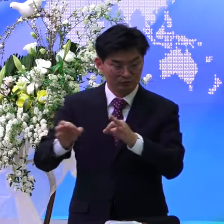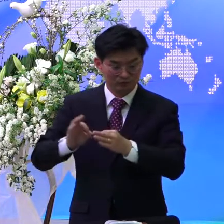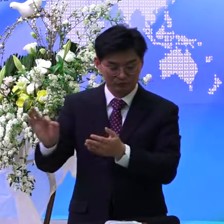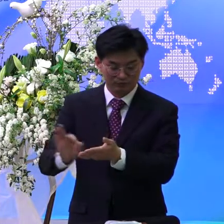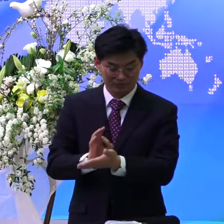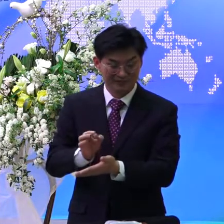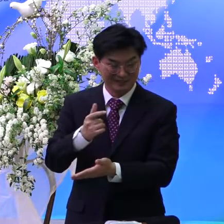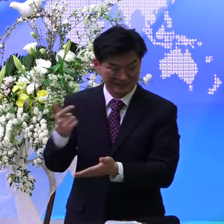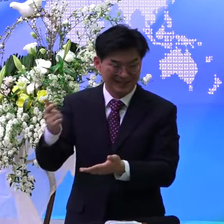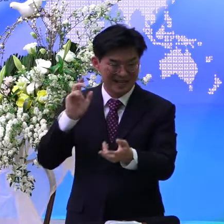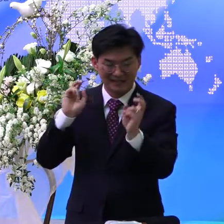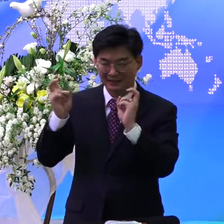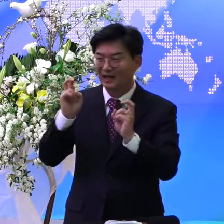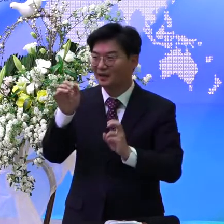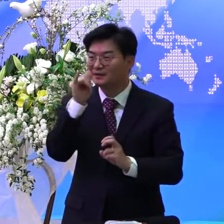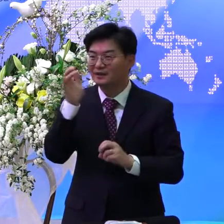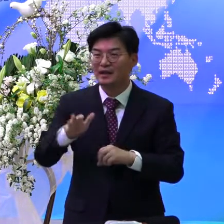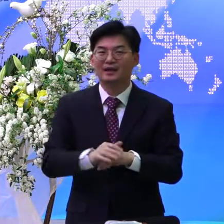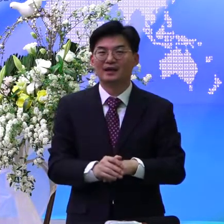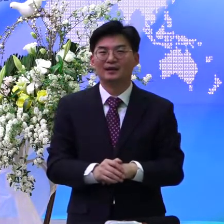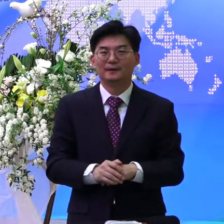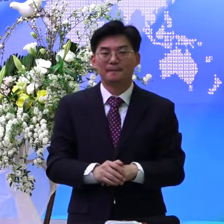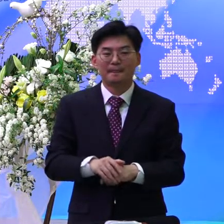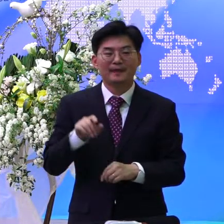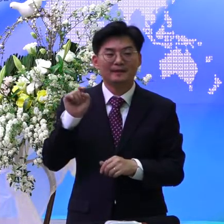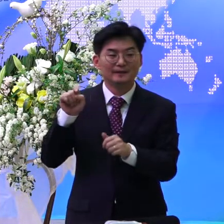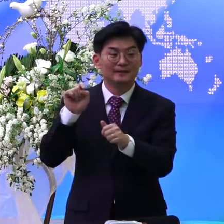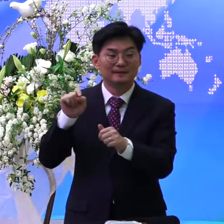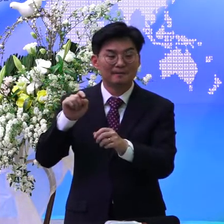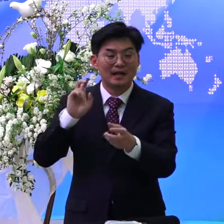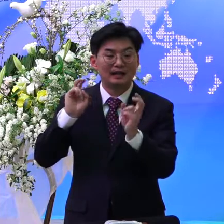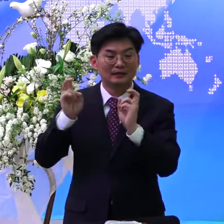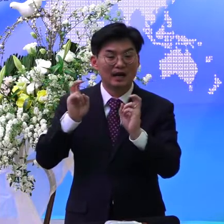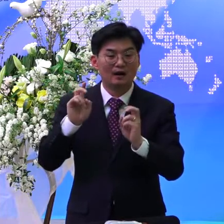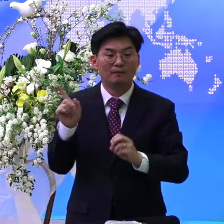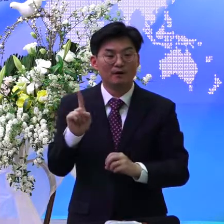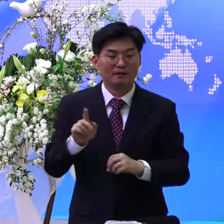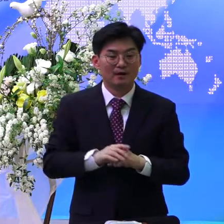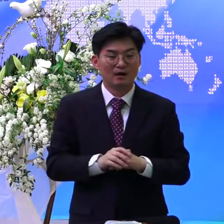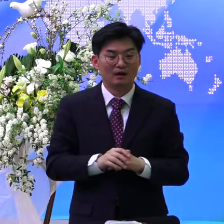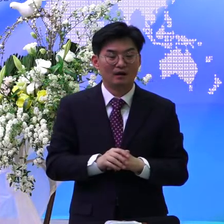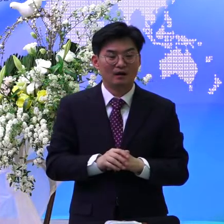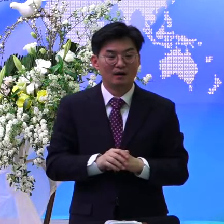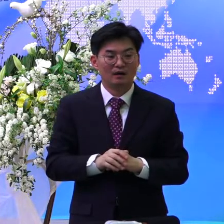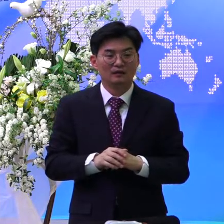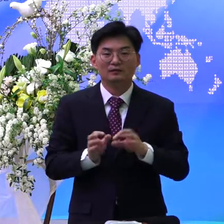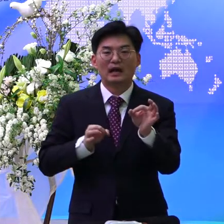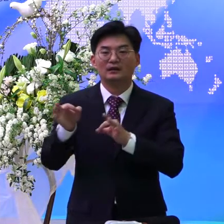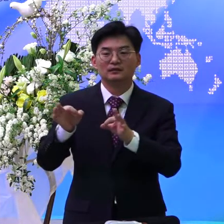이 치크필렛의 가장 특징적인 것은 영업 방침이 성경의 말씀이라는 것입니다.